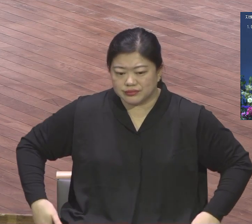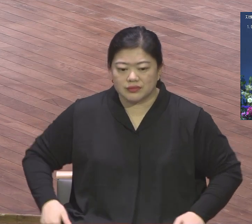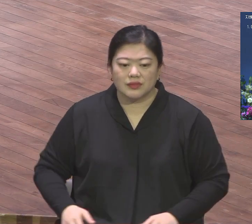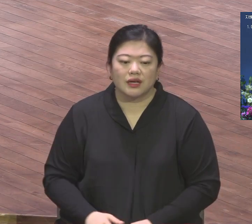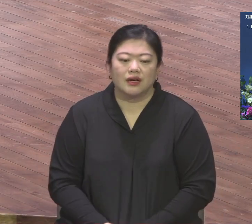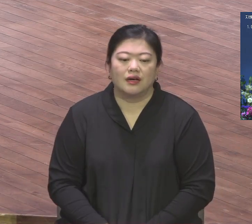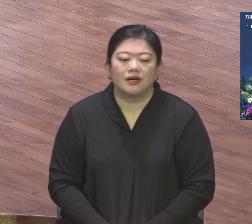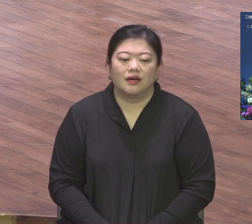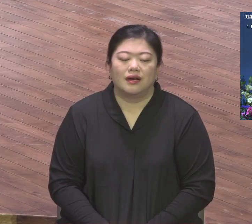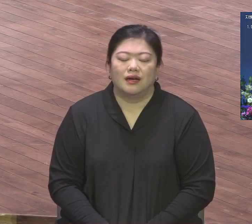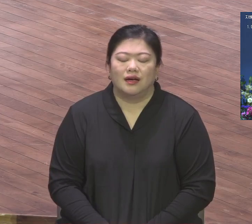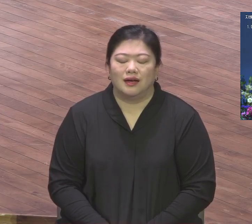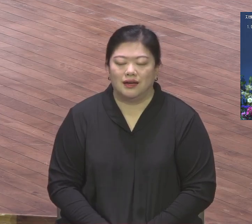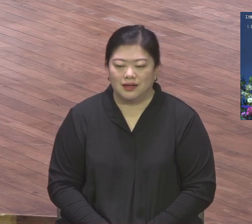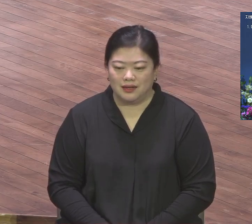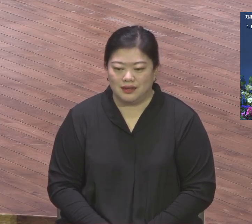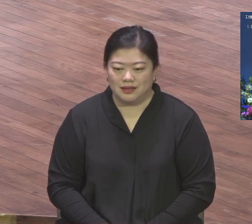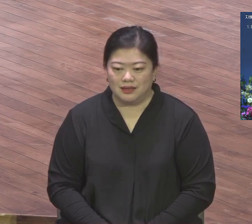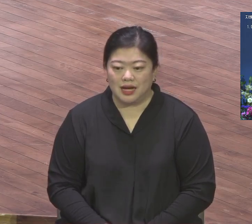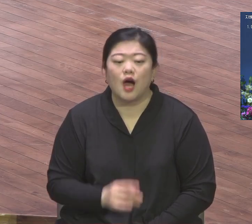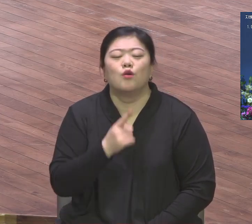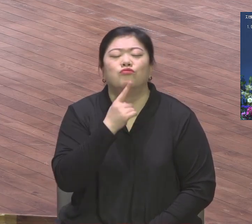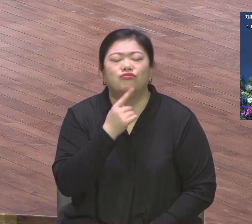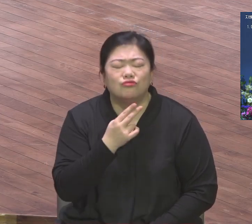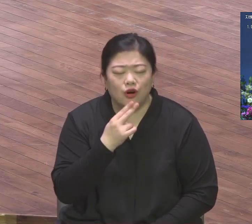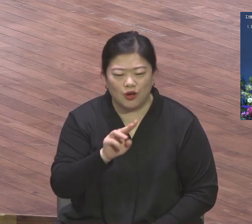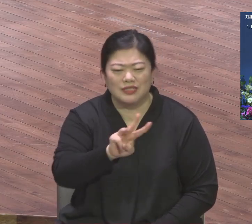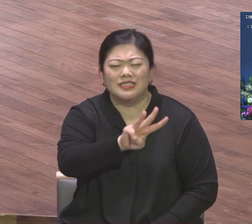우리 영계 성도들 한 번도 힘든 뭐 없겠지만은